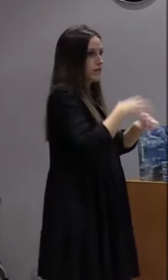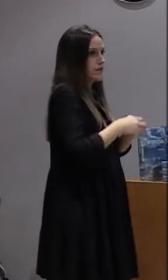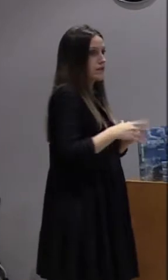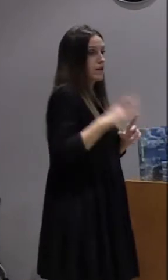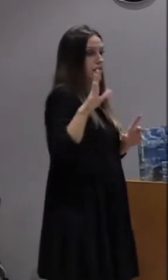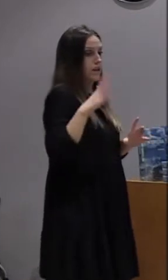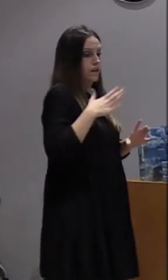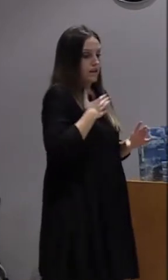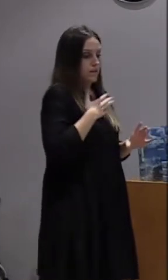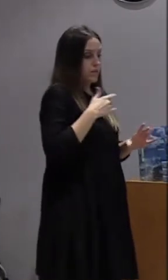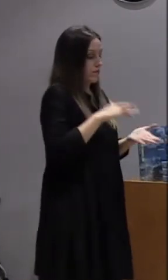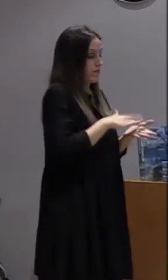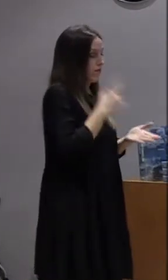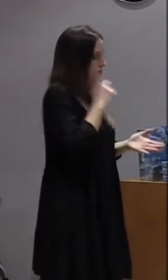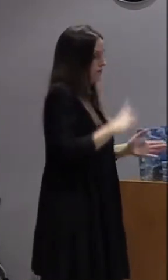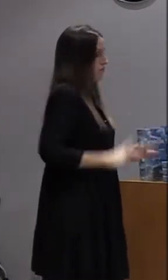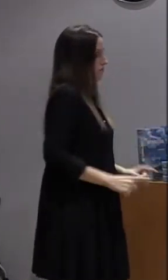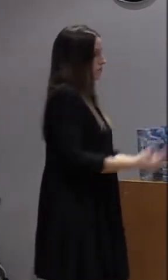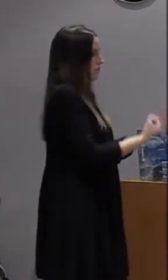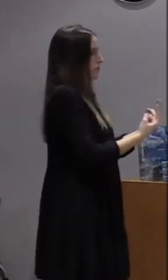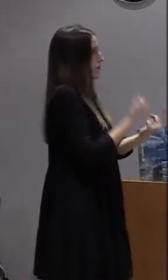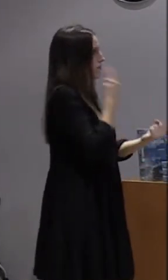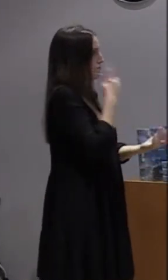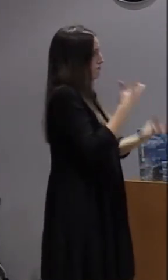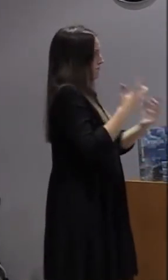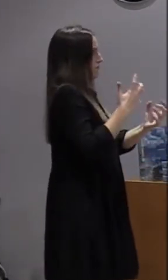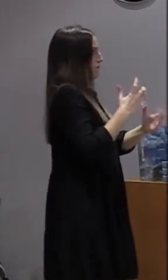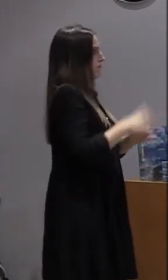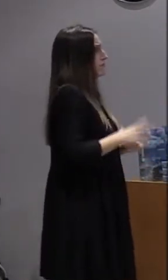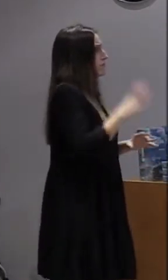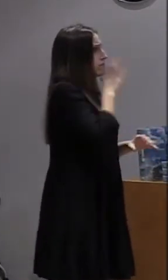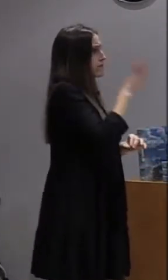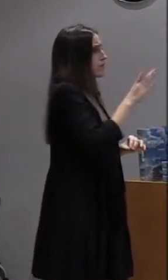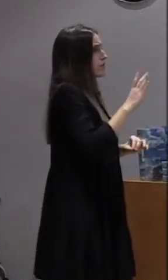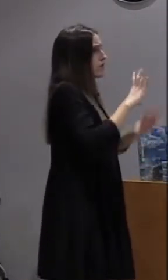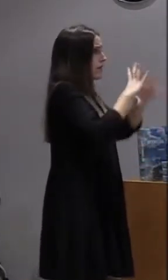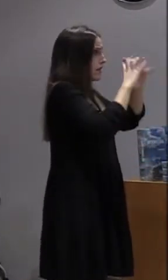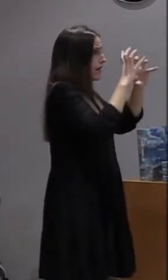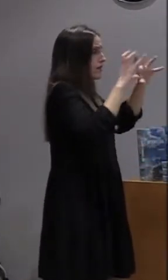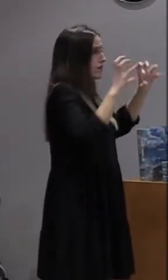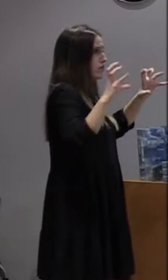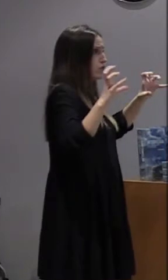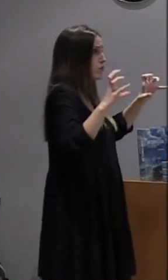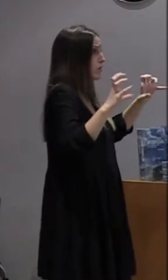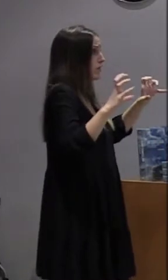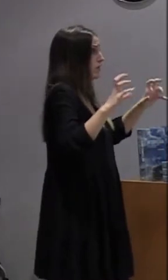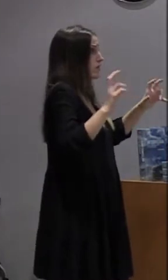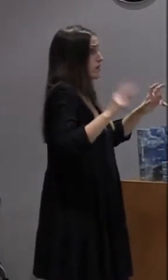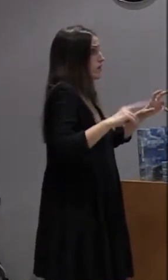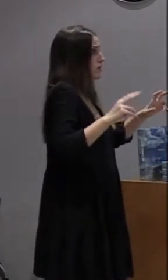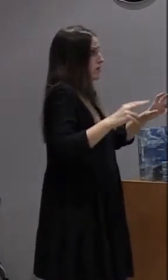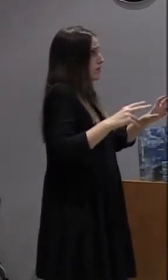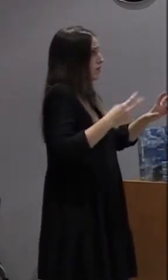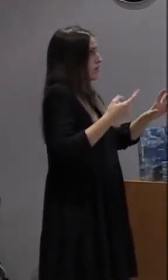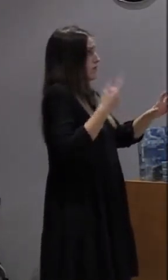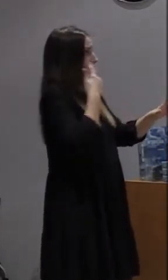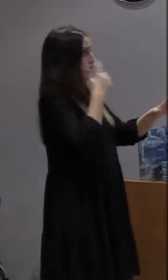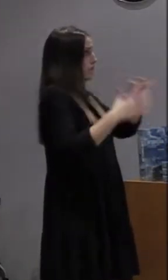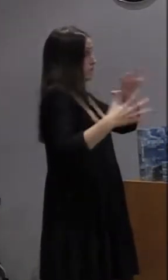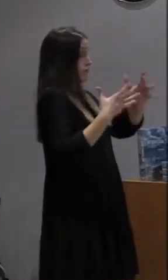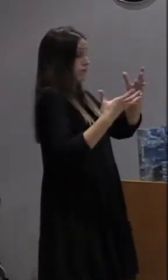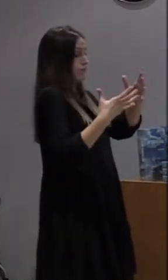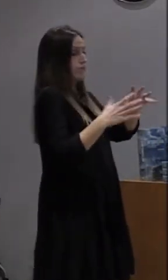mí esto me impresionó cuando vi por primera vez este cuadro, porque las nubes en ningún caso desentonan de la realidad